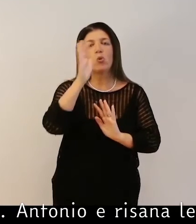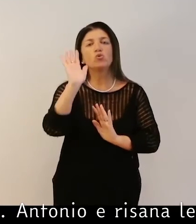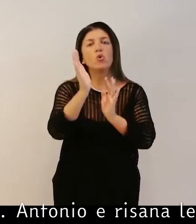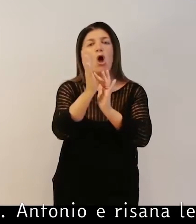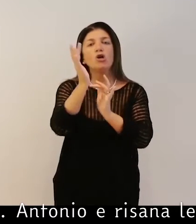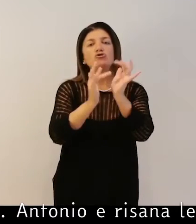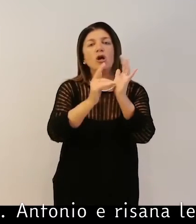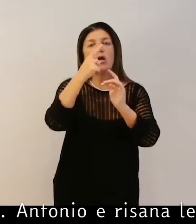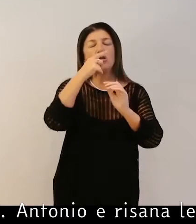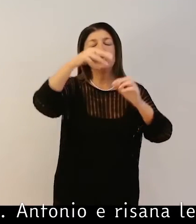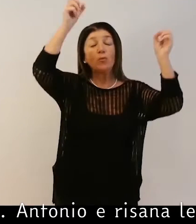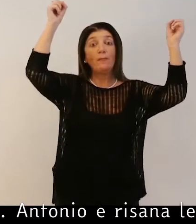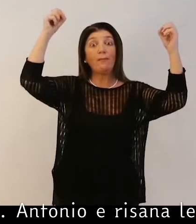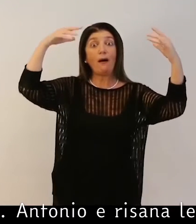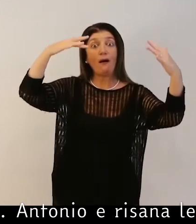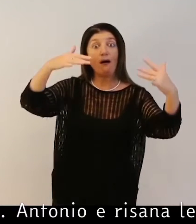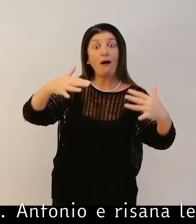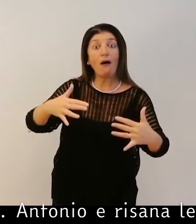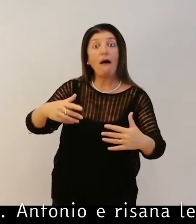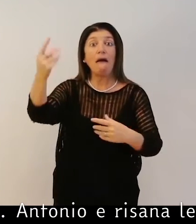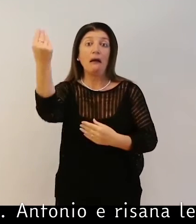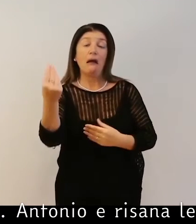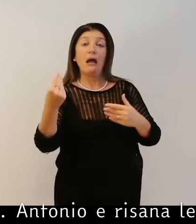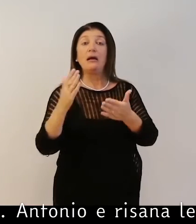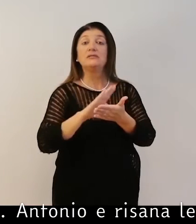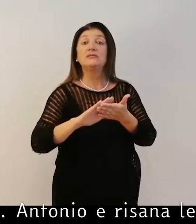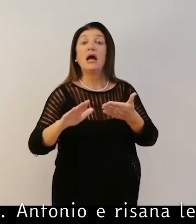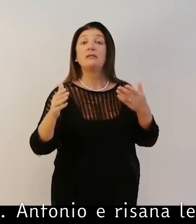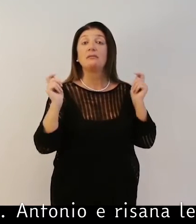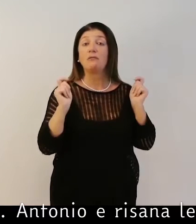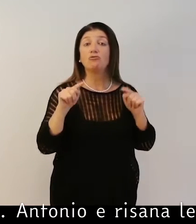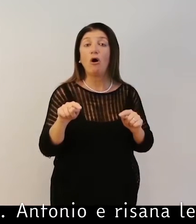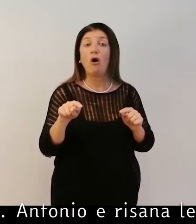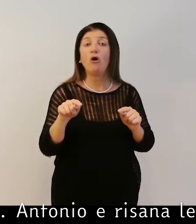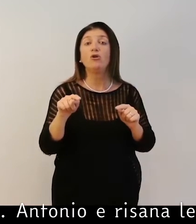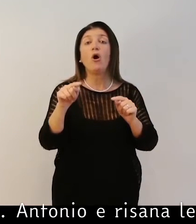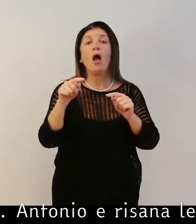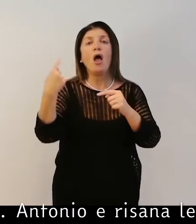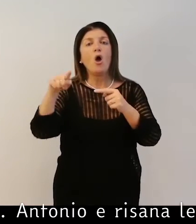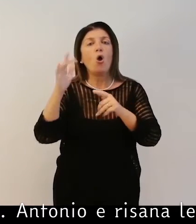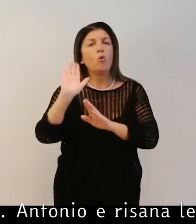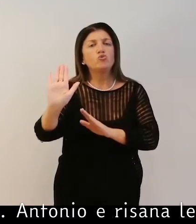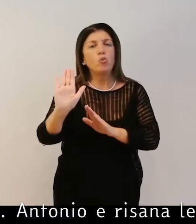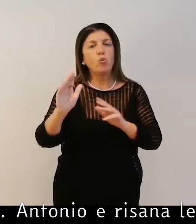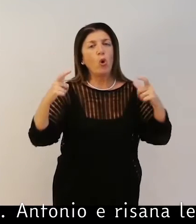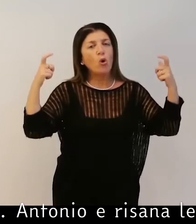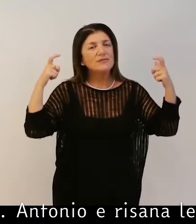a Sant'Antonio e risana le sue ferite, dopo che questi ha resistito alla lotta contro i